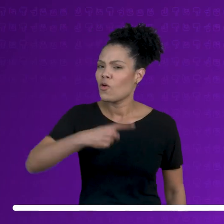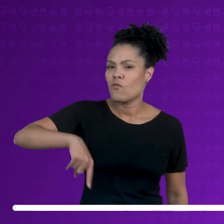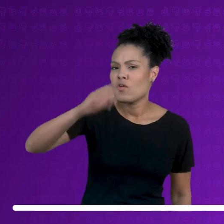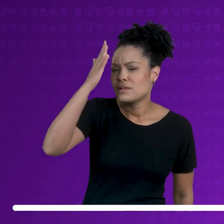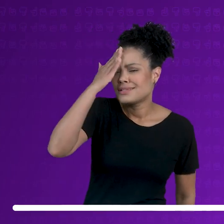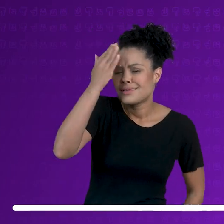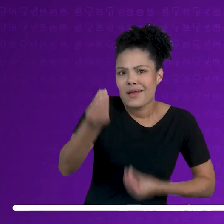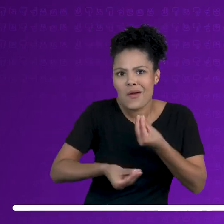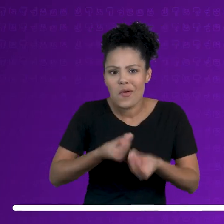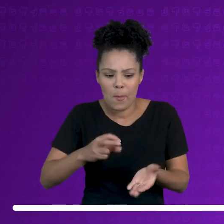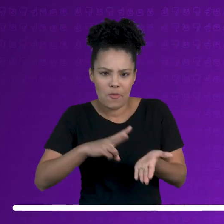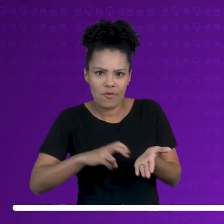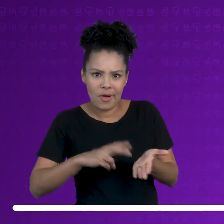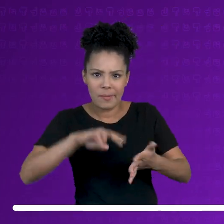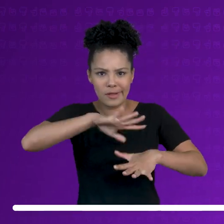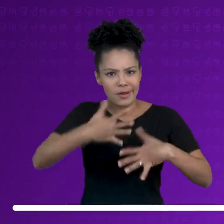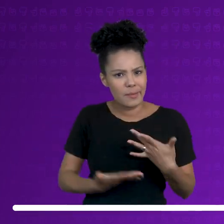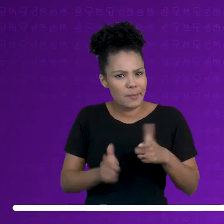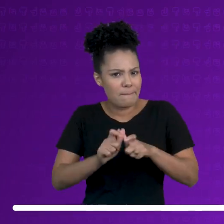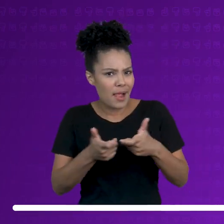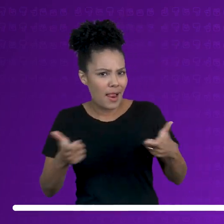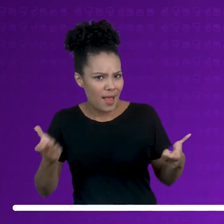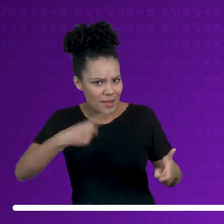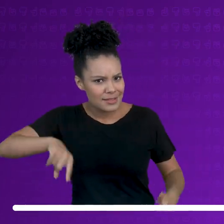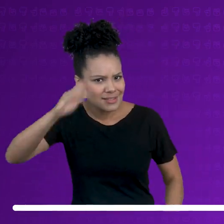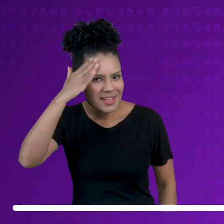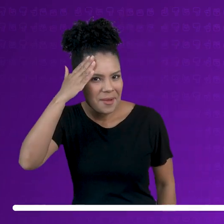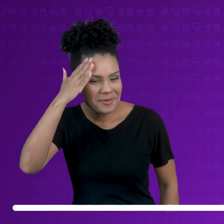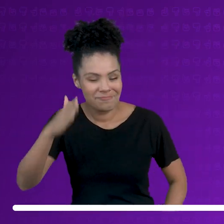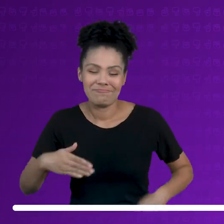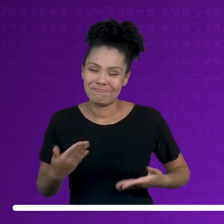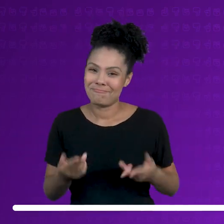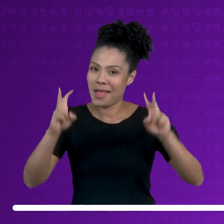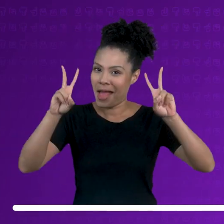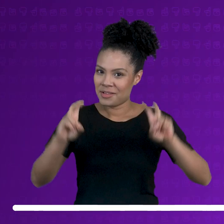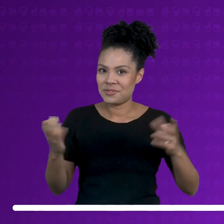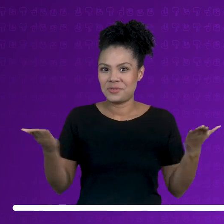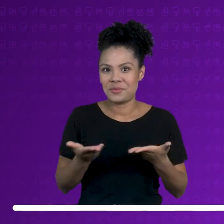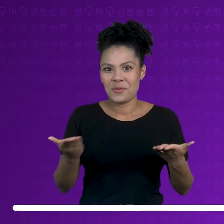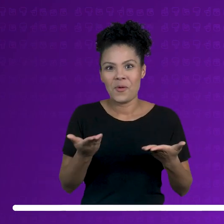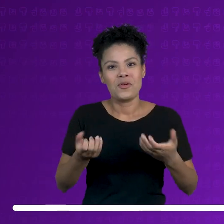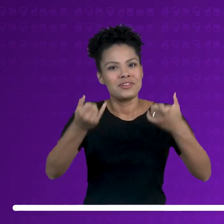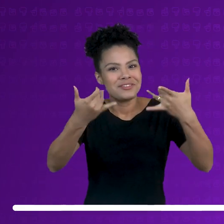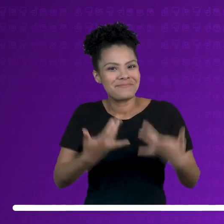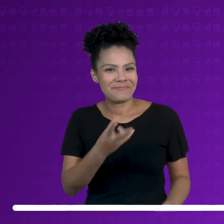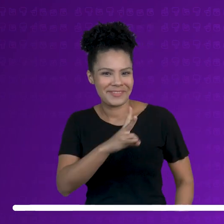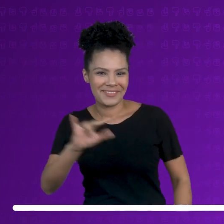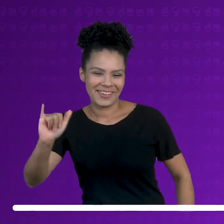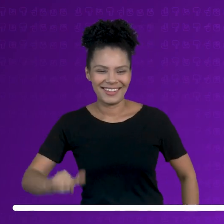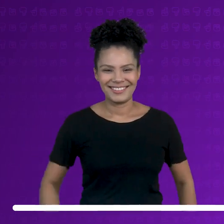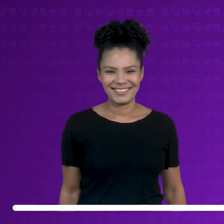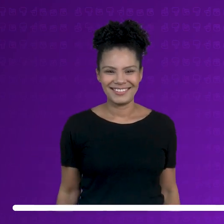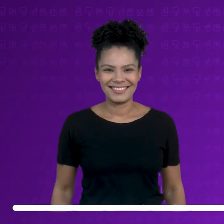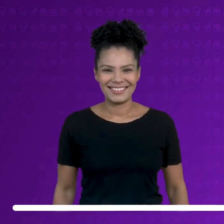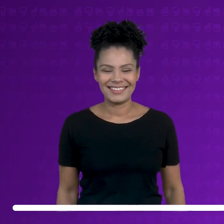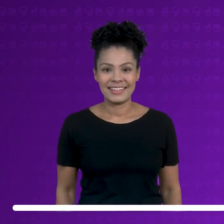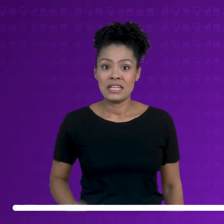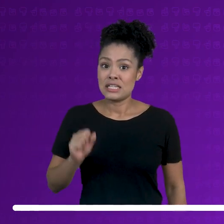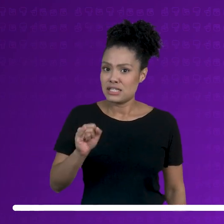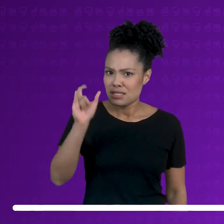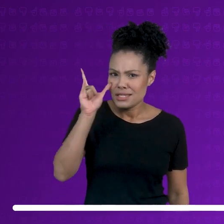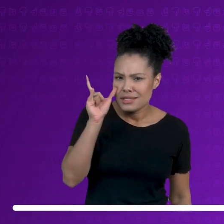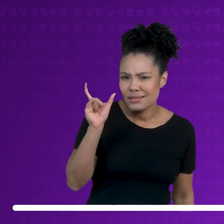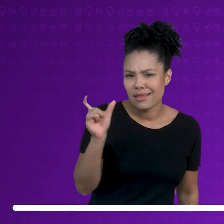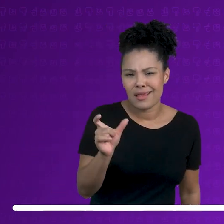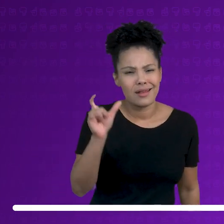Você sabe como aumentar o vocabulário na Libras? É sobre esse assunto que nós vamos falar no vídeo de hoje.